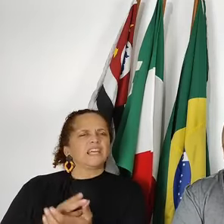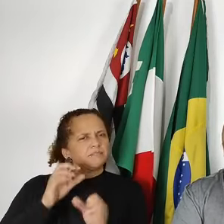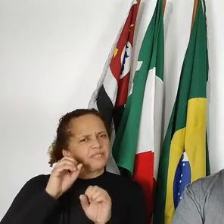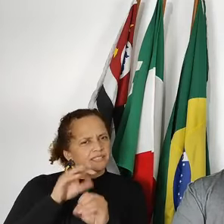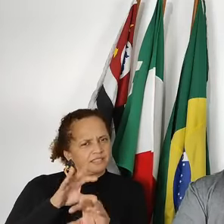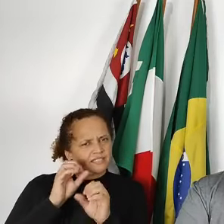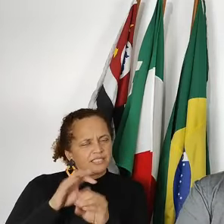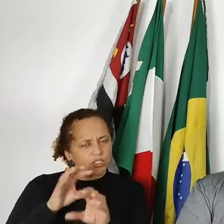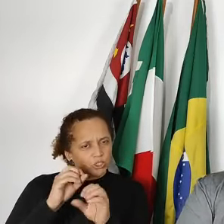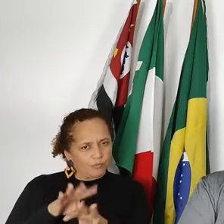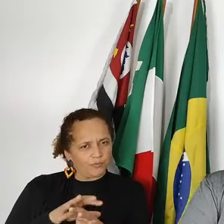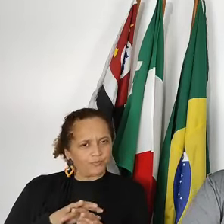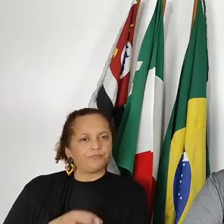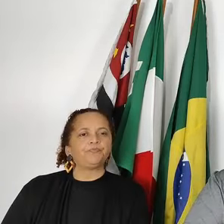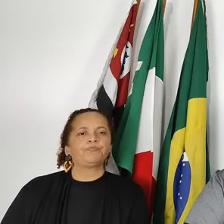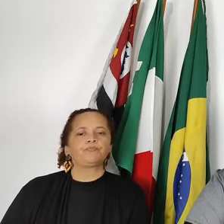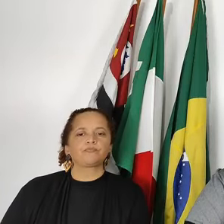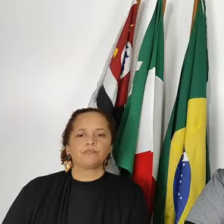nos ensinou.